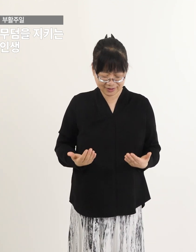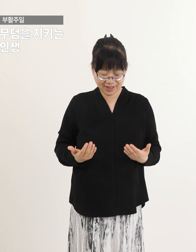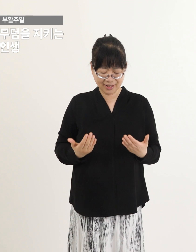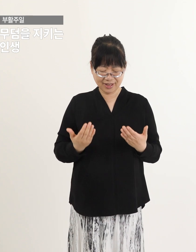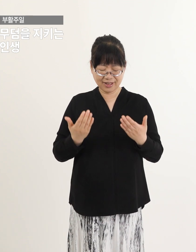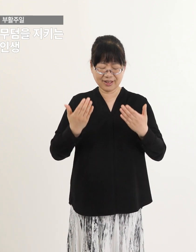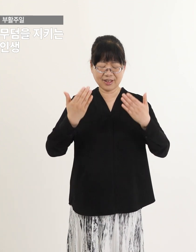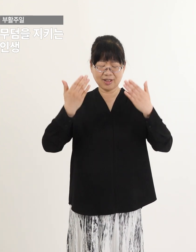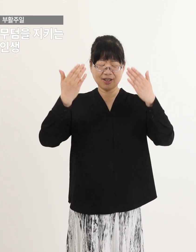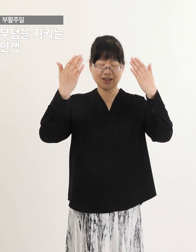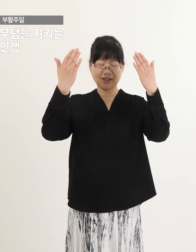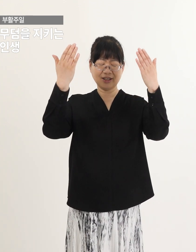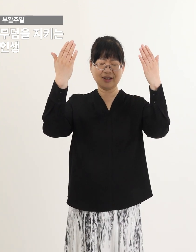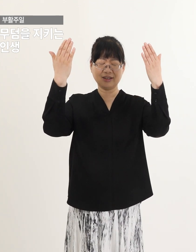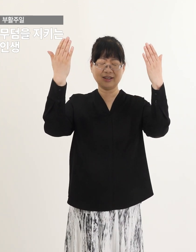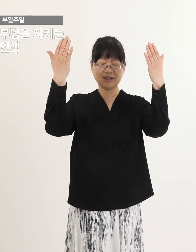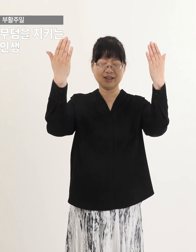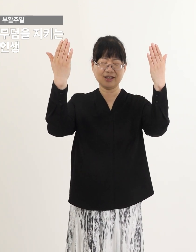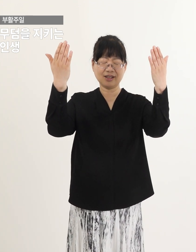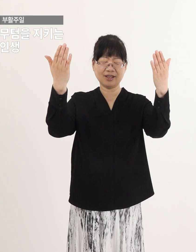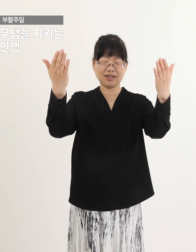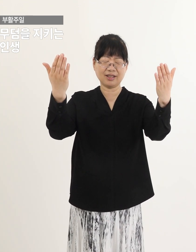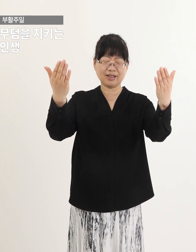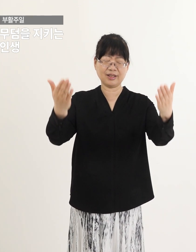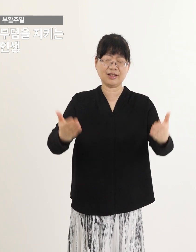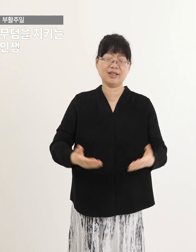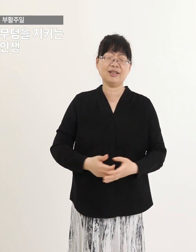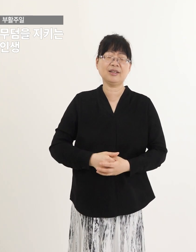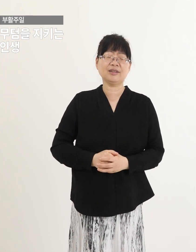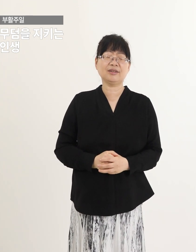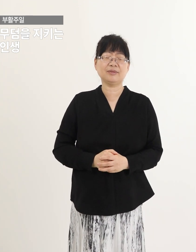찬송하네. 우리 다 같이 손을 높이 들고 찬양합시다.